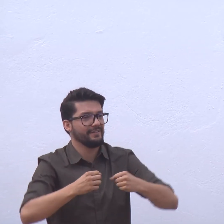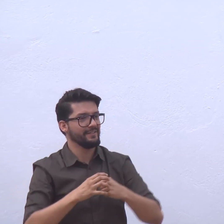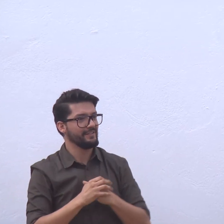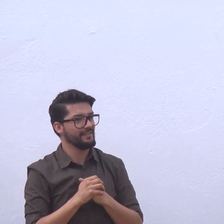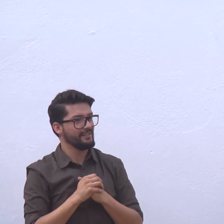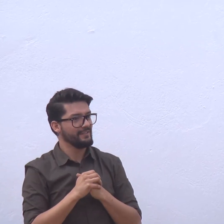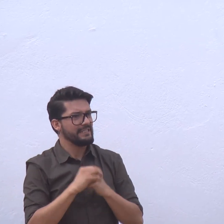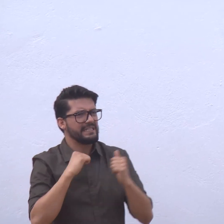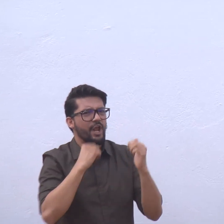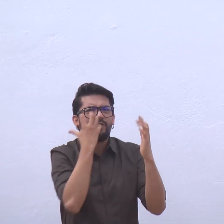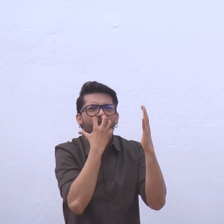sanidad.